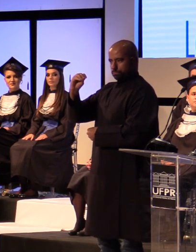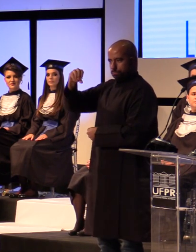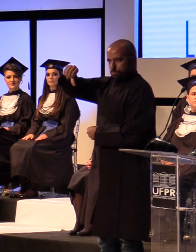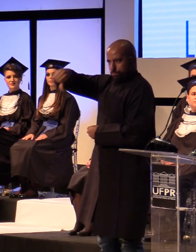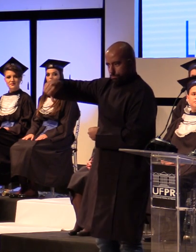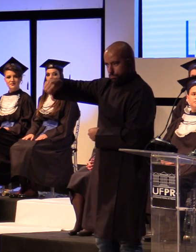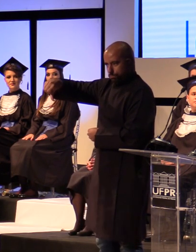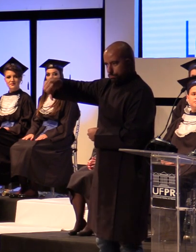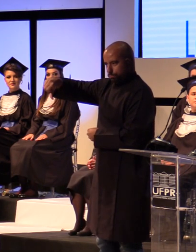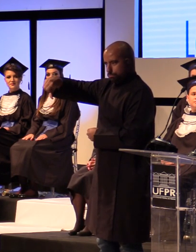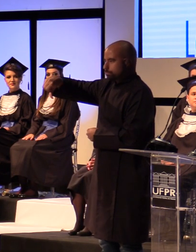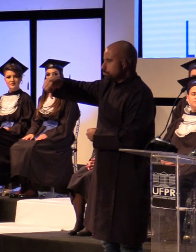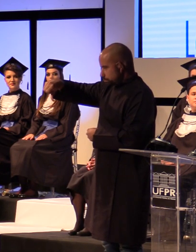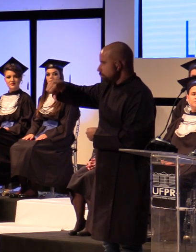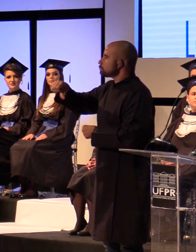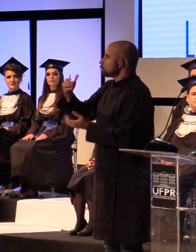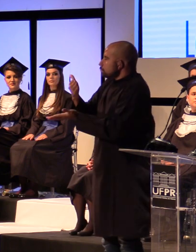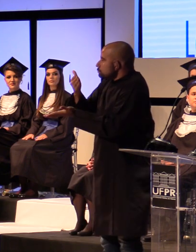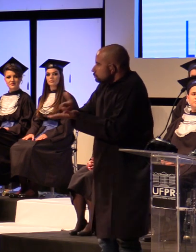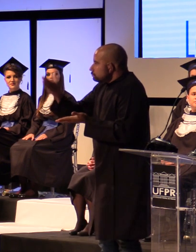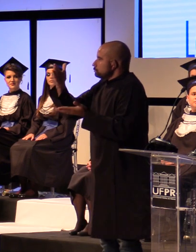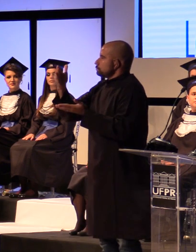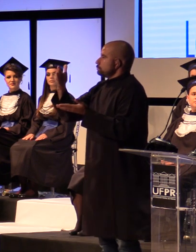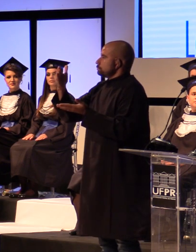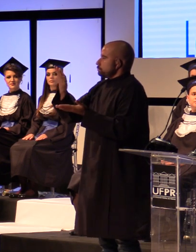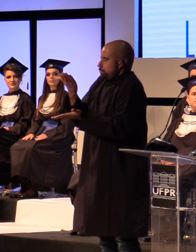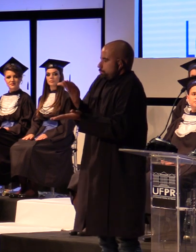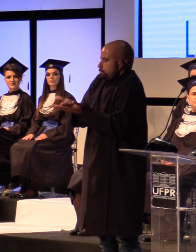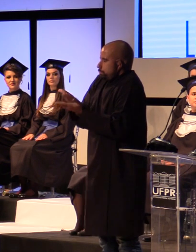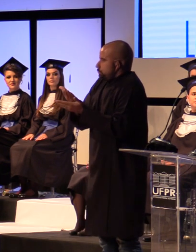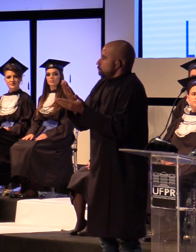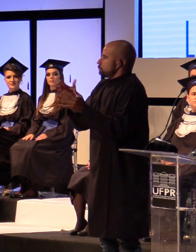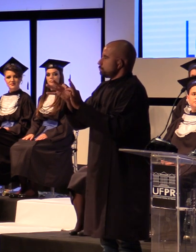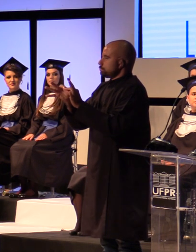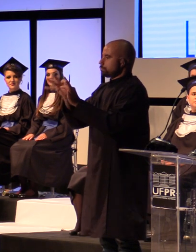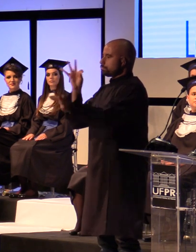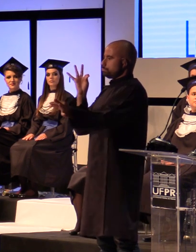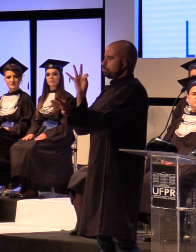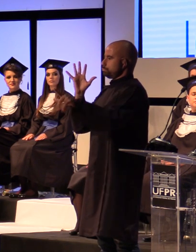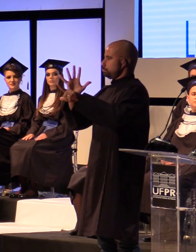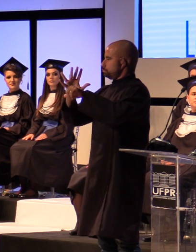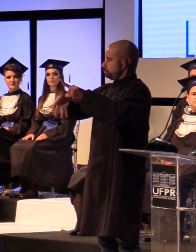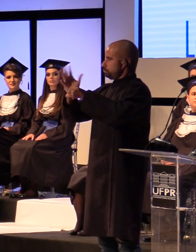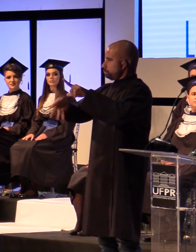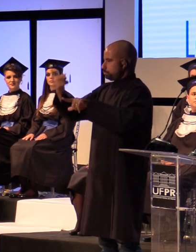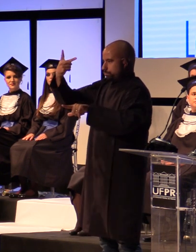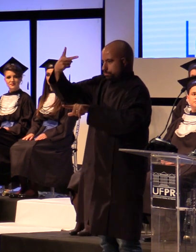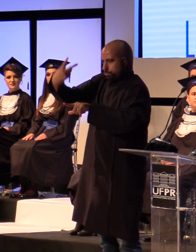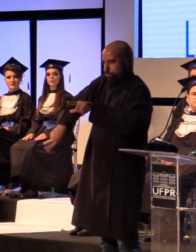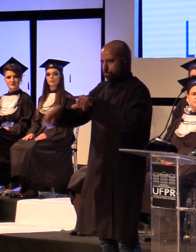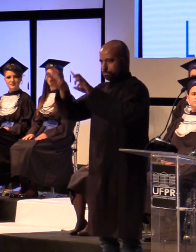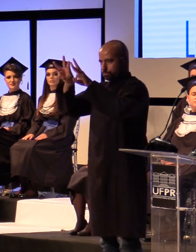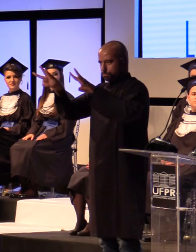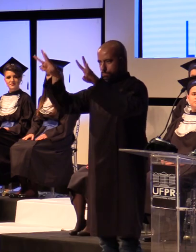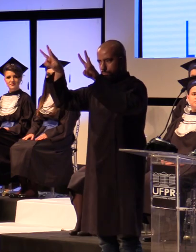e também porque iniciou aqui a educação de estantes de curso de Letras Libras, o qual dentro da Universidade Federal do Paraná.